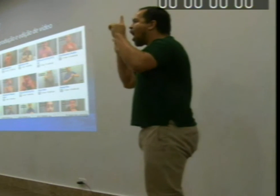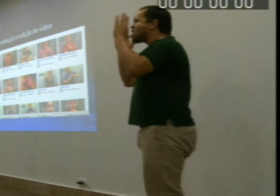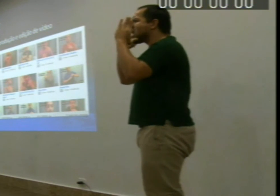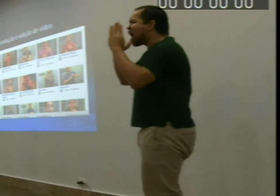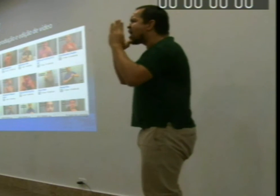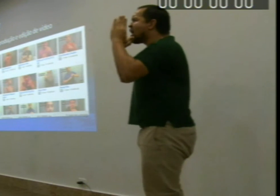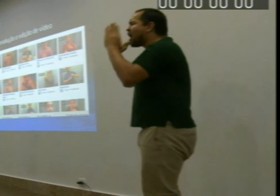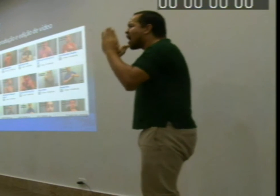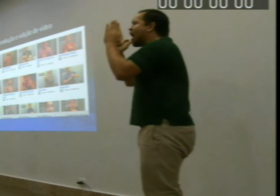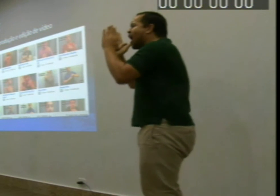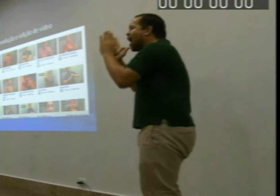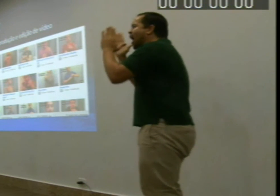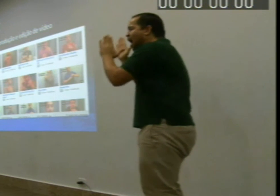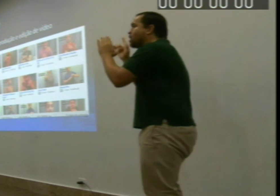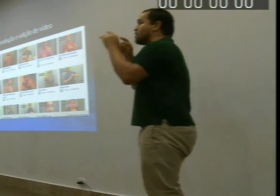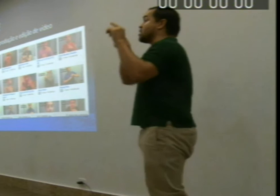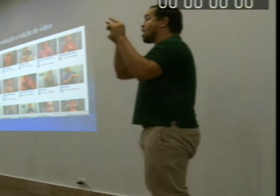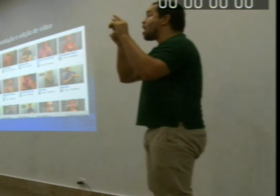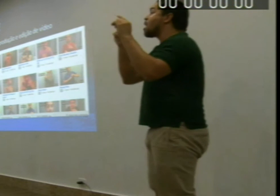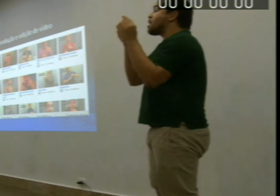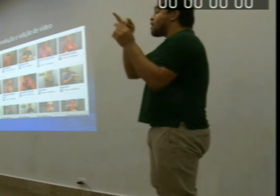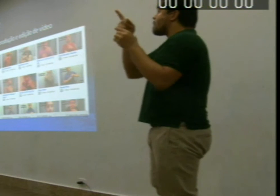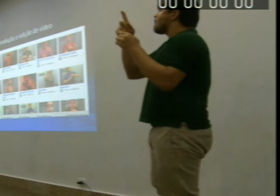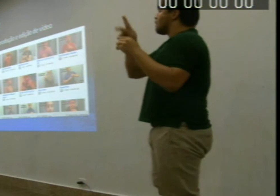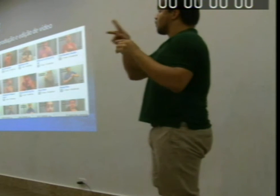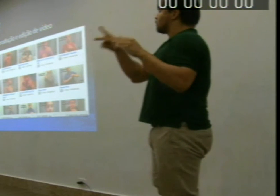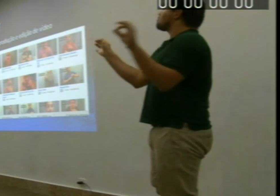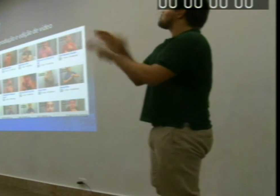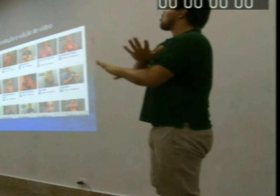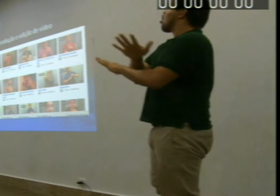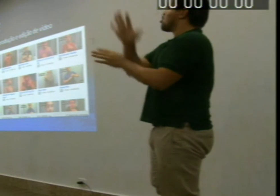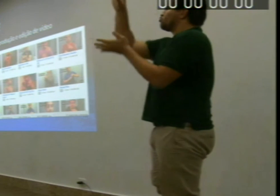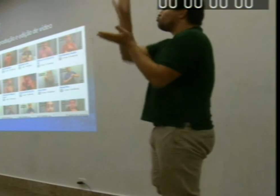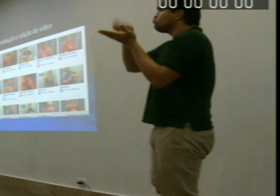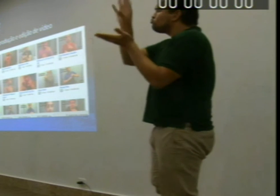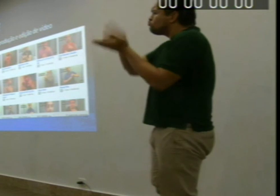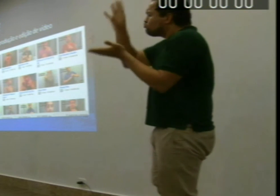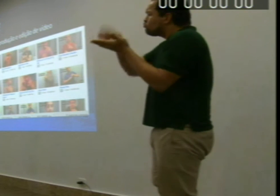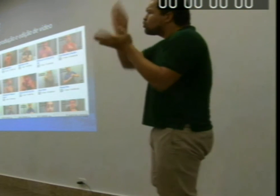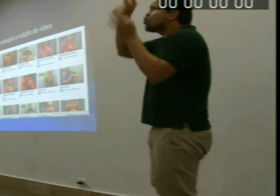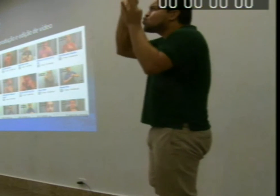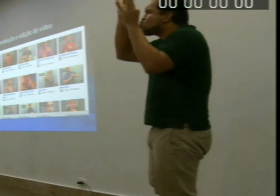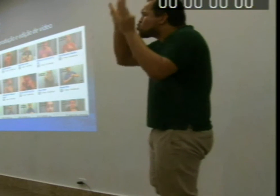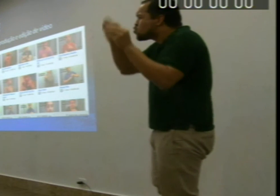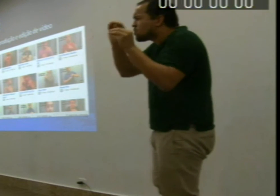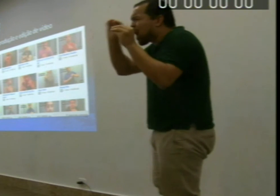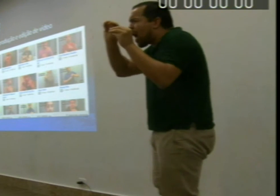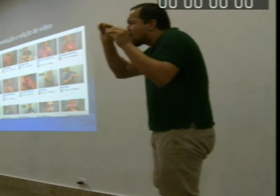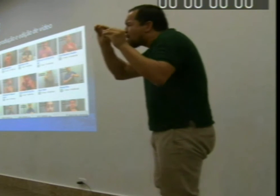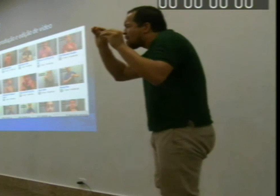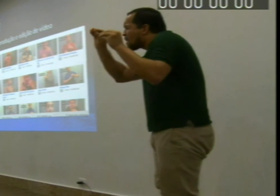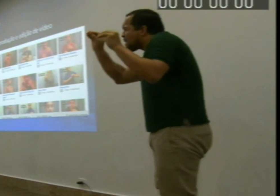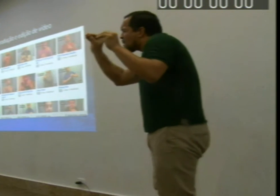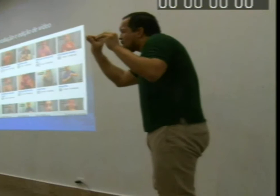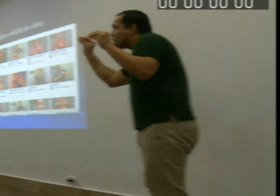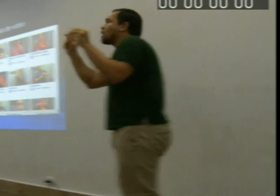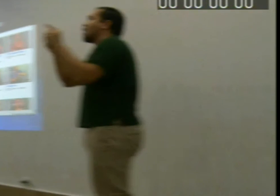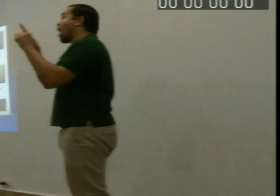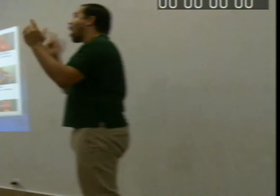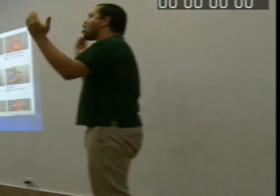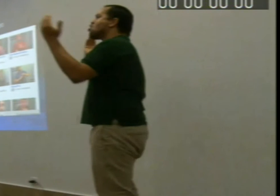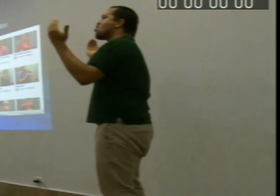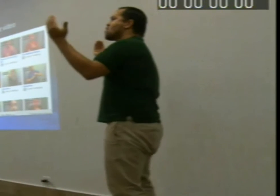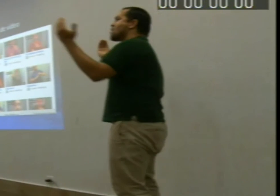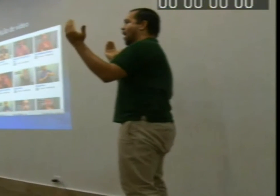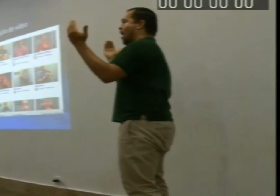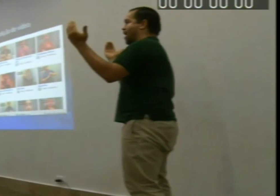a as análises de todas as expressões mapeamento de todas as expressões tudo tá no banco de dados e tudo